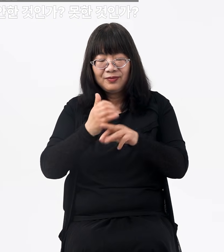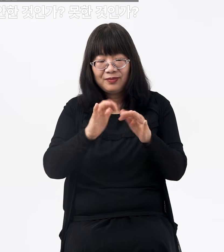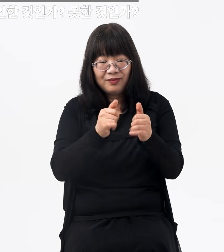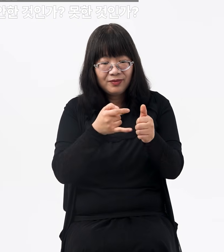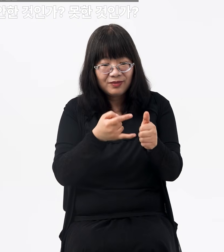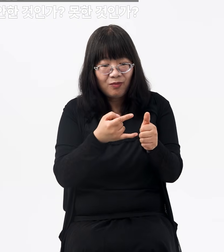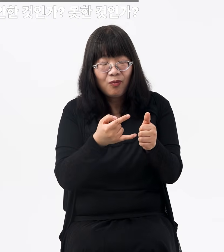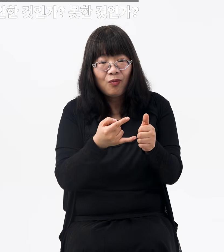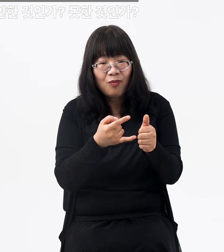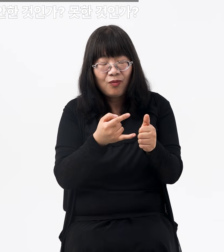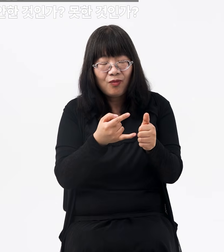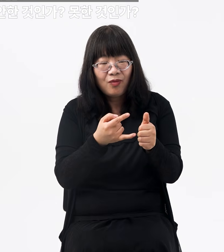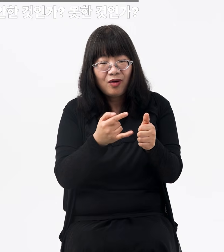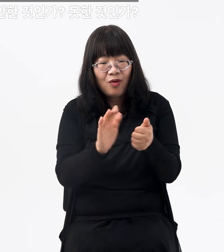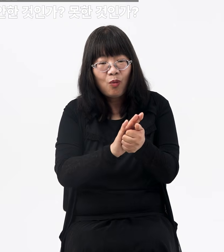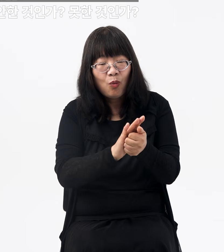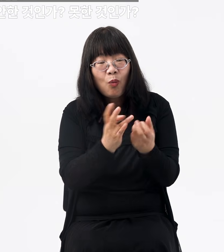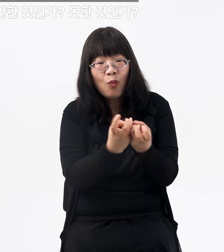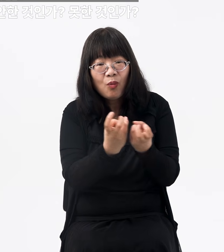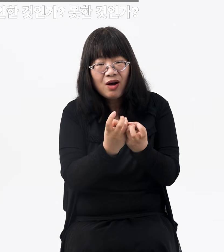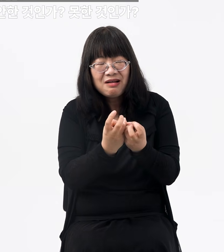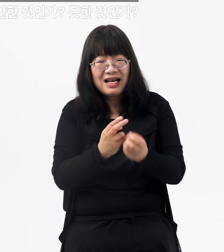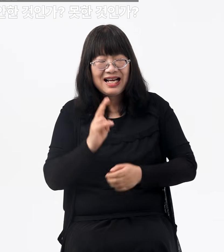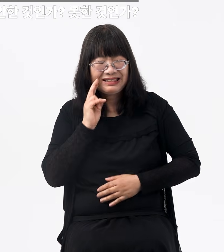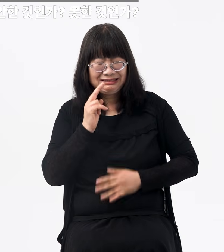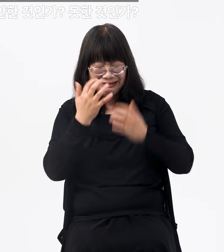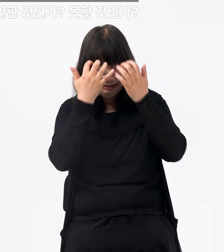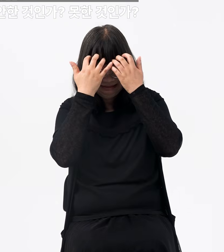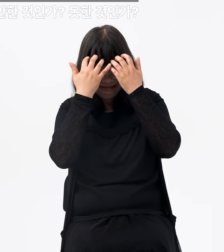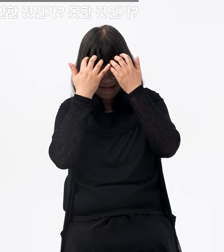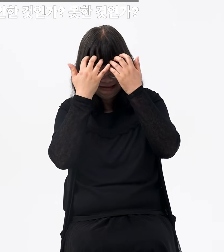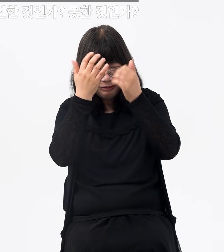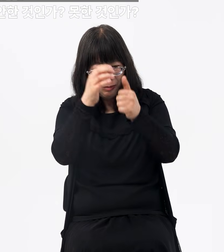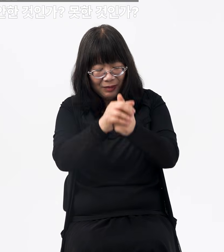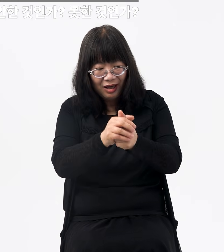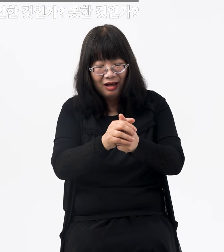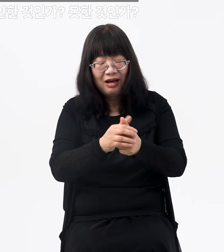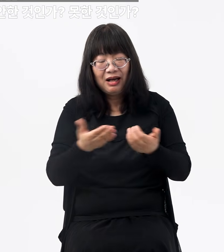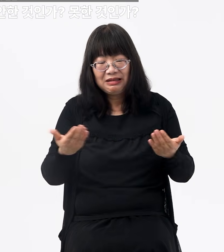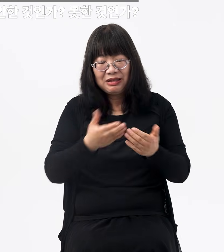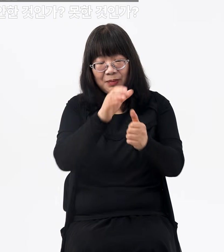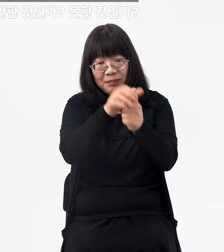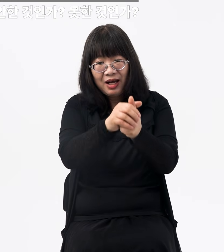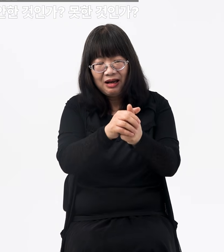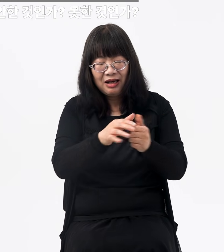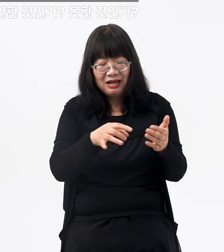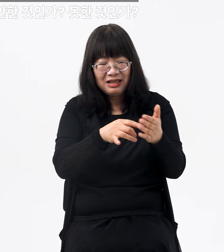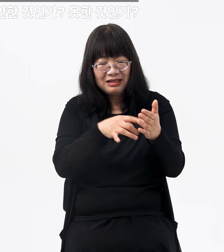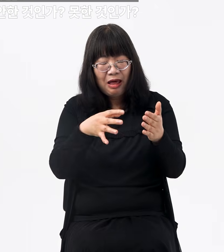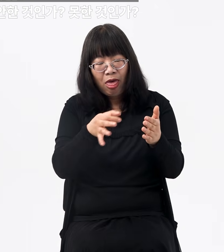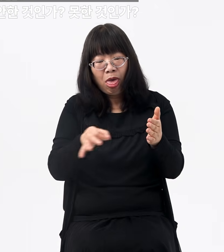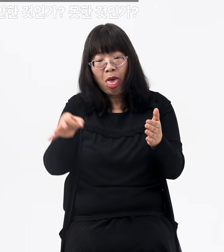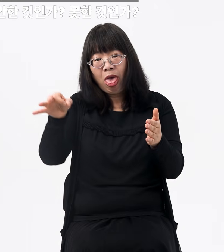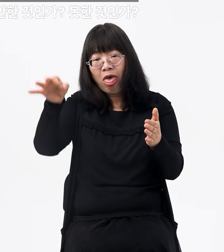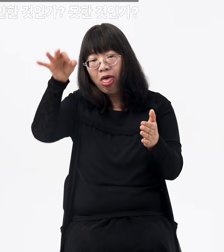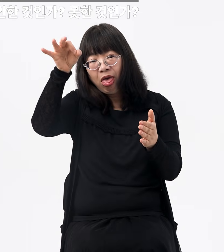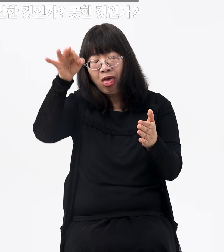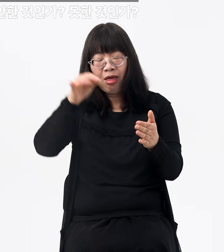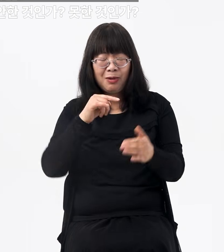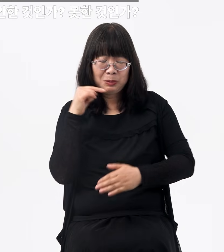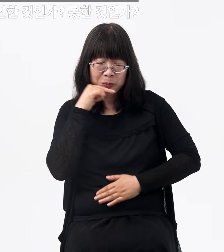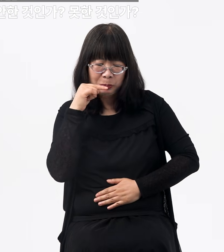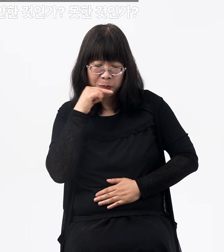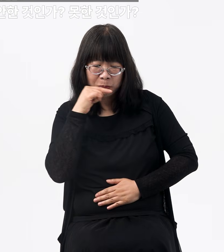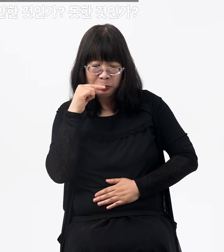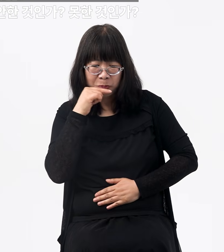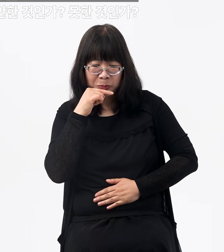했습니까? 갖은 고역과 노동과 세금 부담과